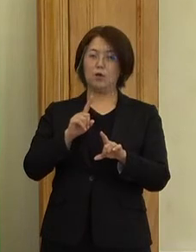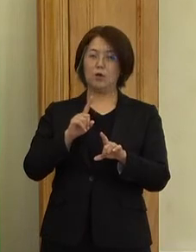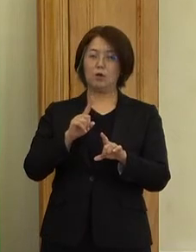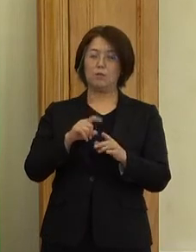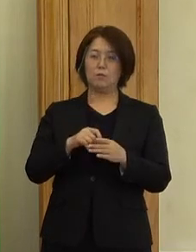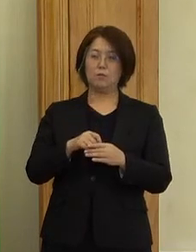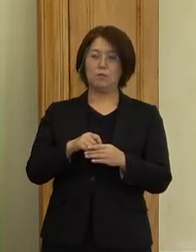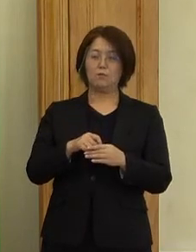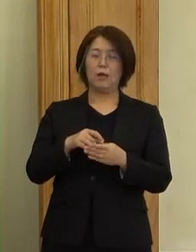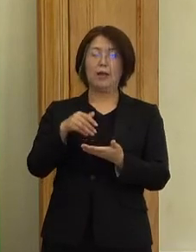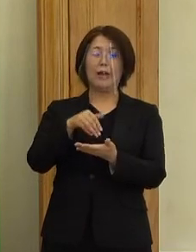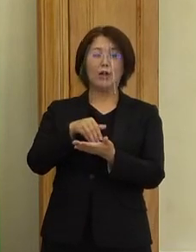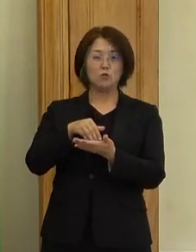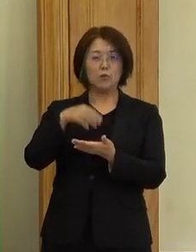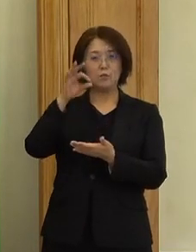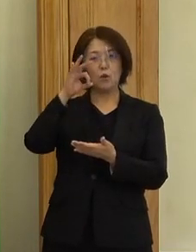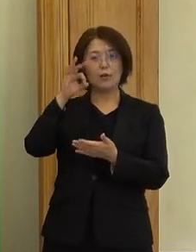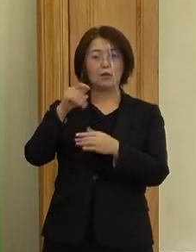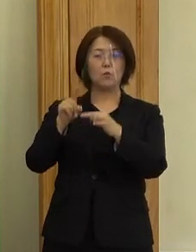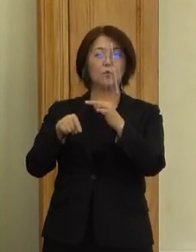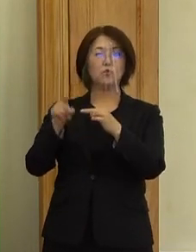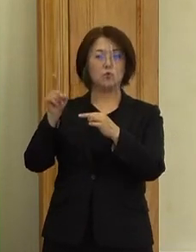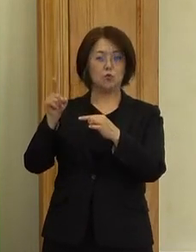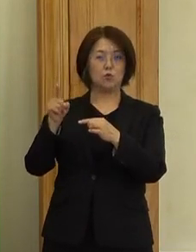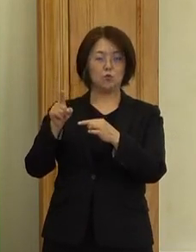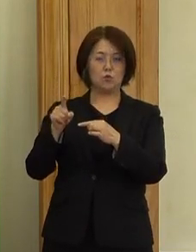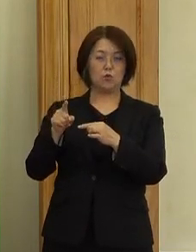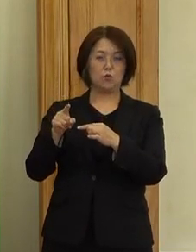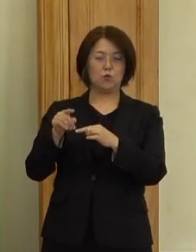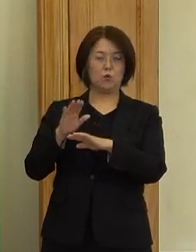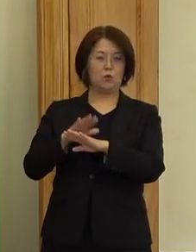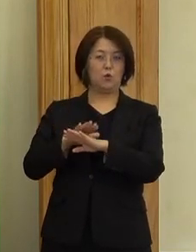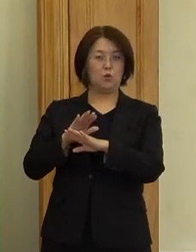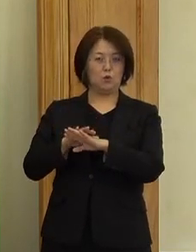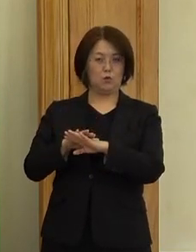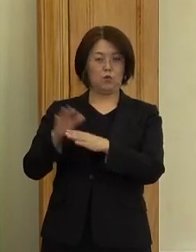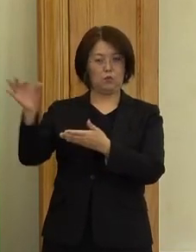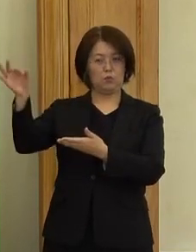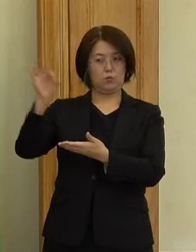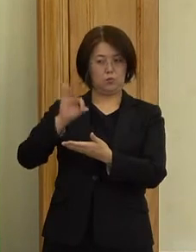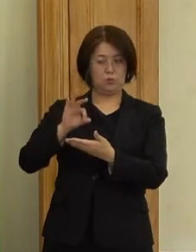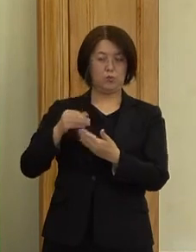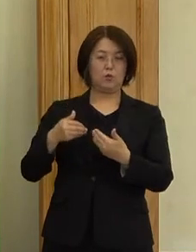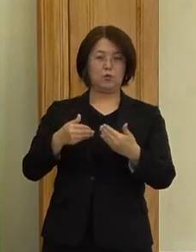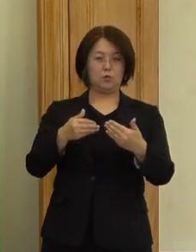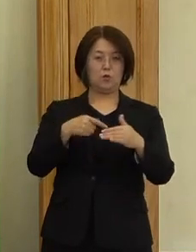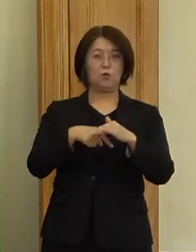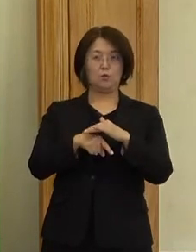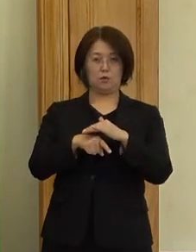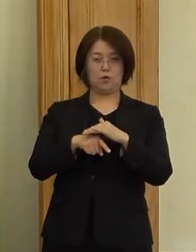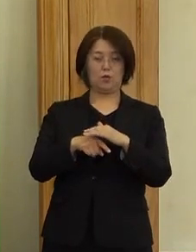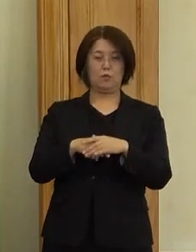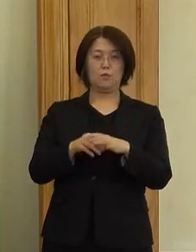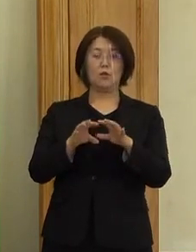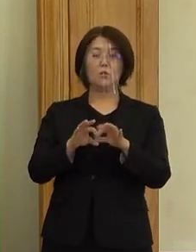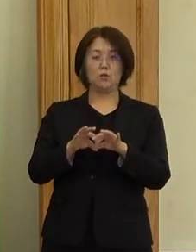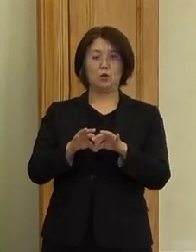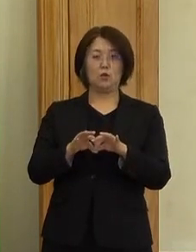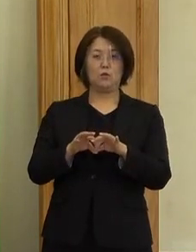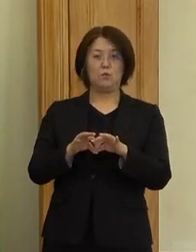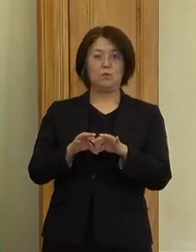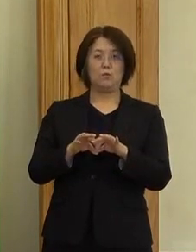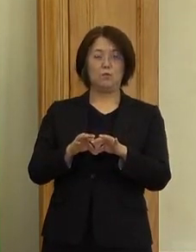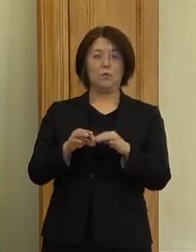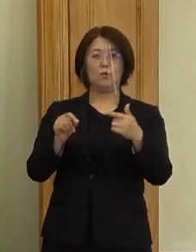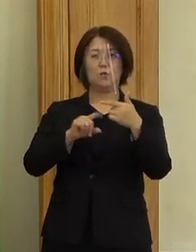あくまで観光庁のスキームでやって、いろんな、資金もそこから来ているわけですから、観光庁がこれを